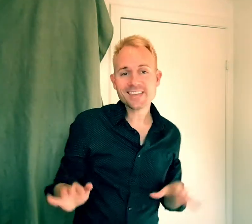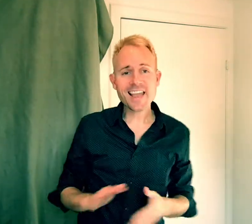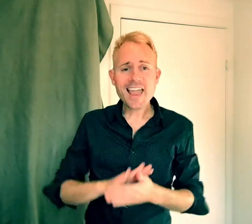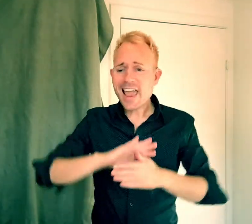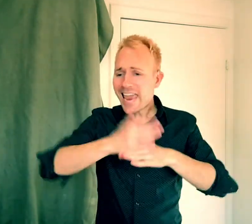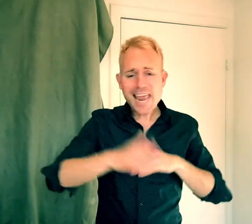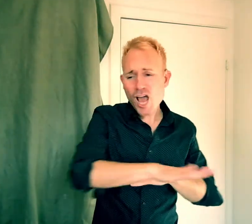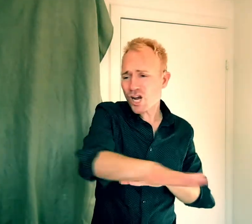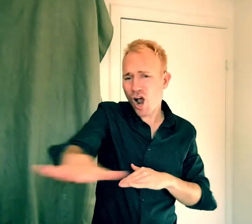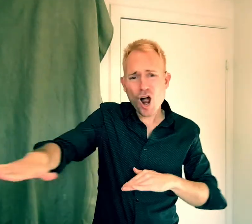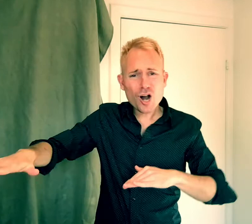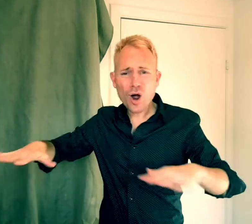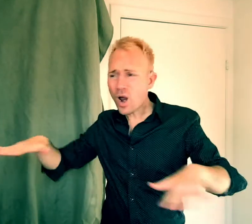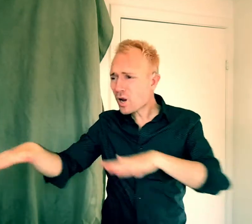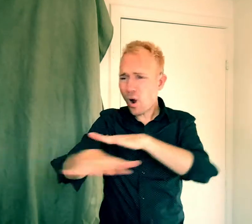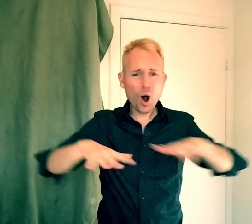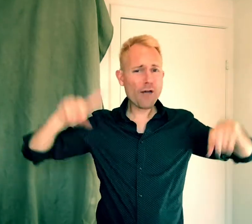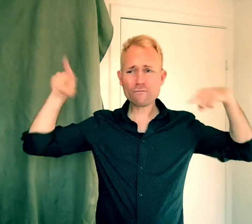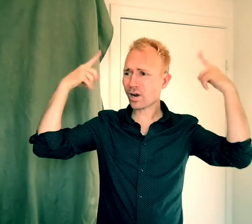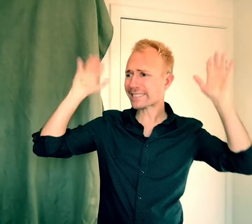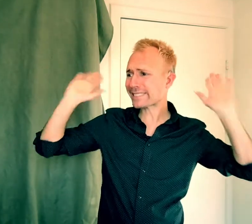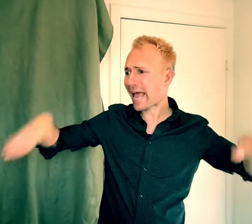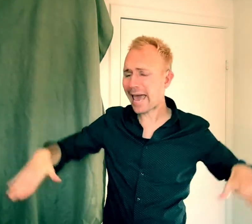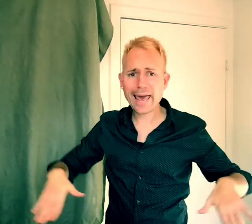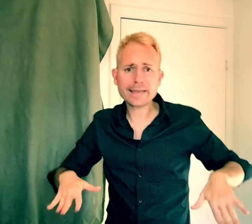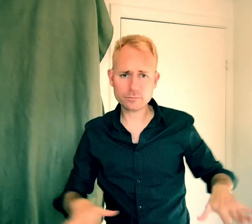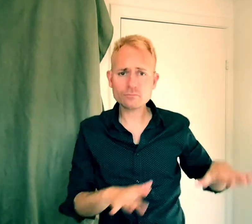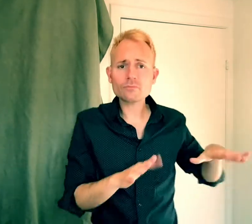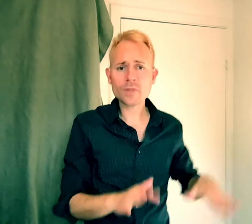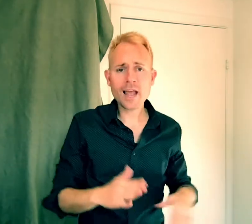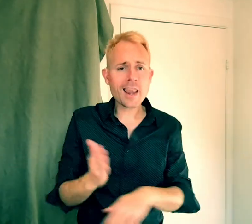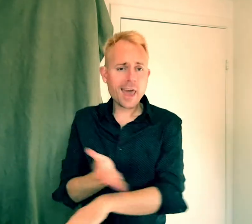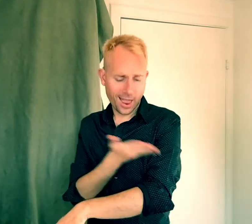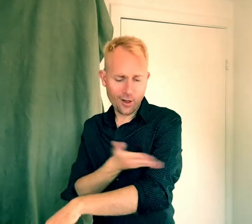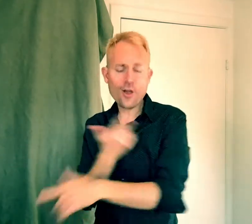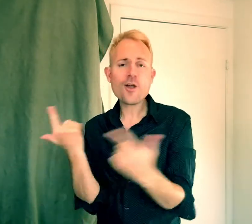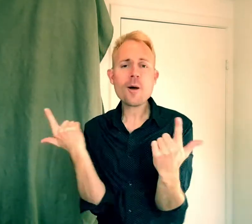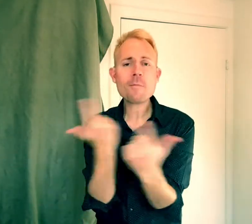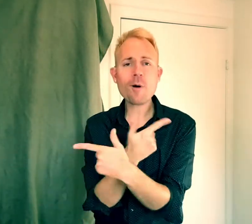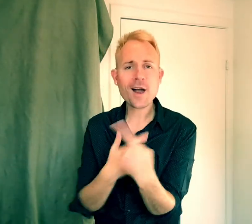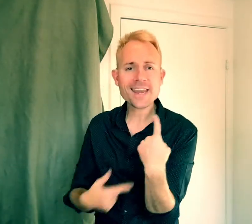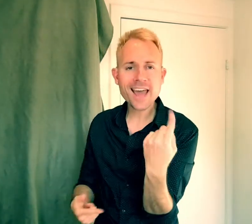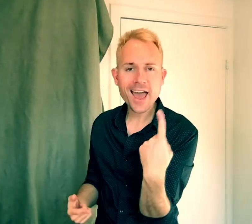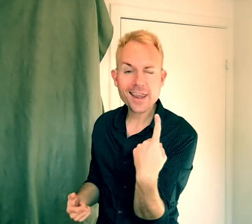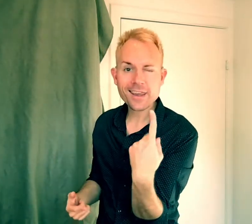Hele gølget er gået fra forstanden. Lad os øve på hinanden.